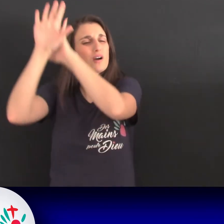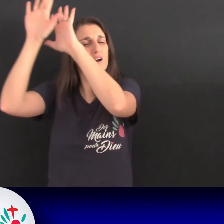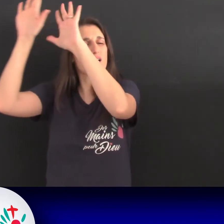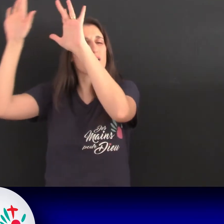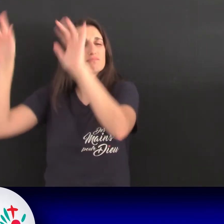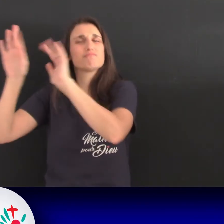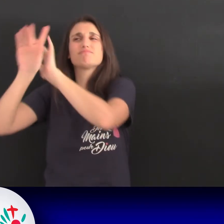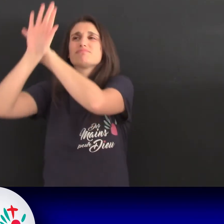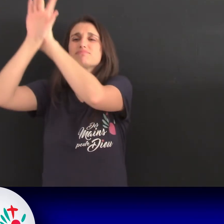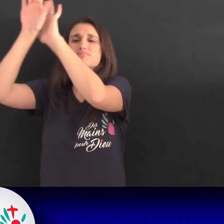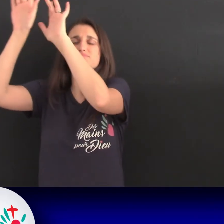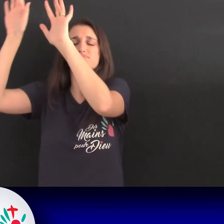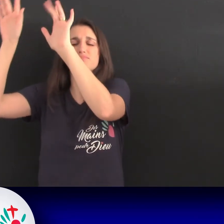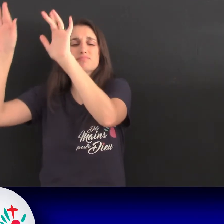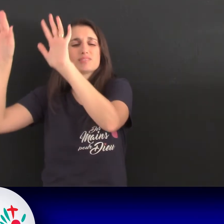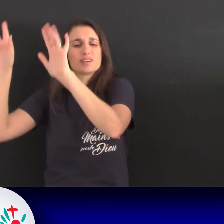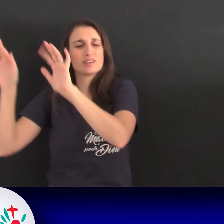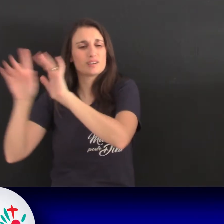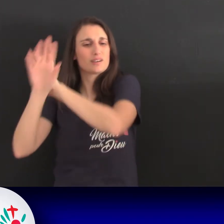glorifié,